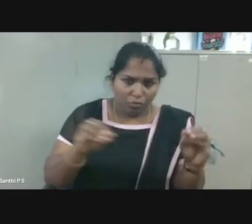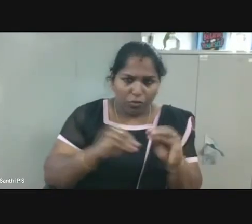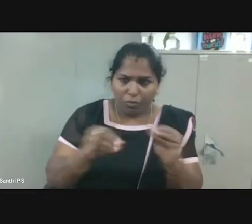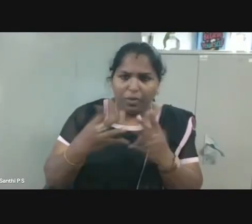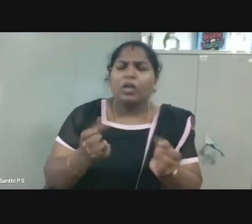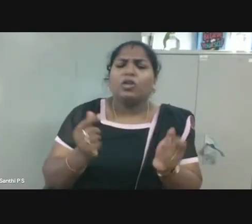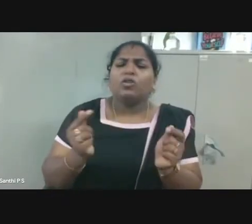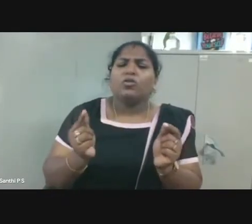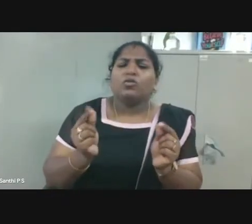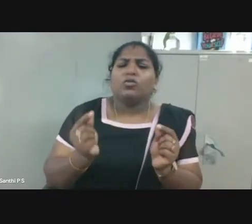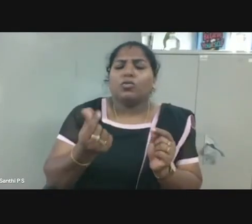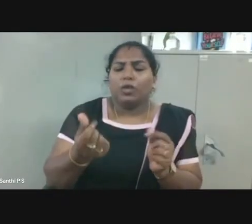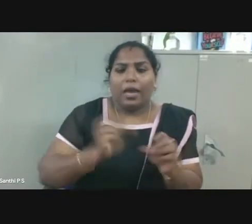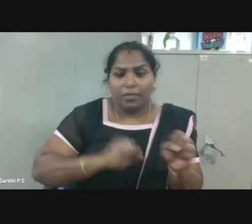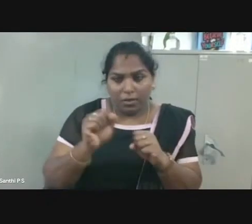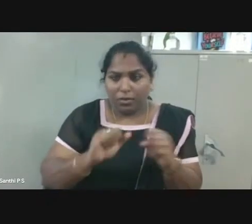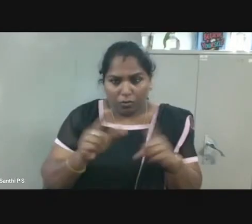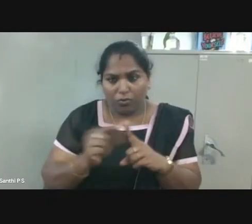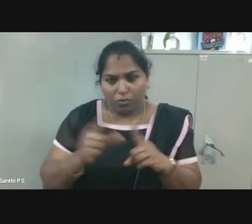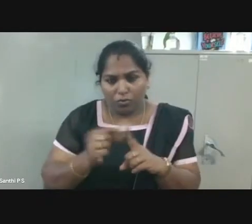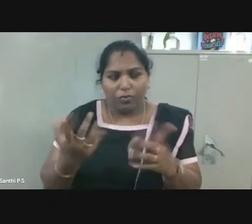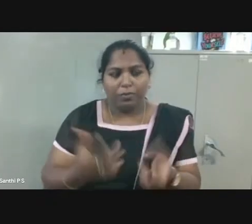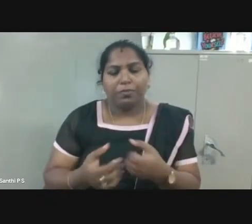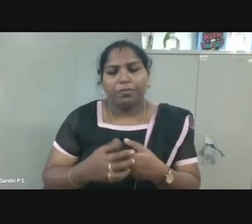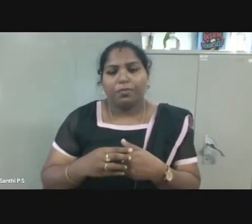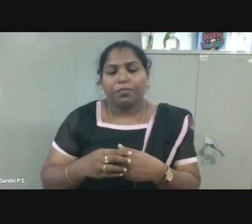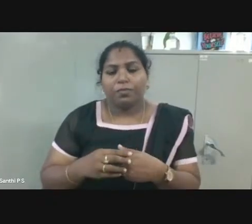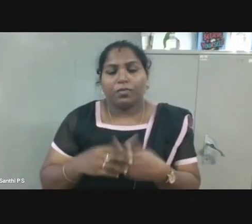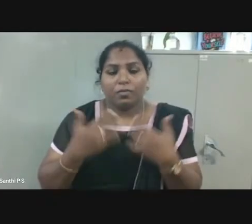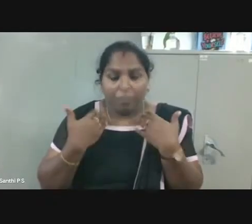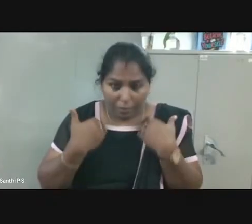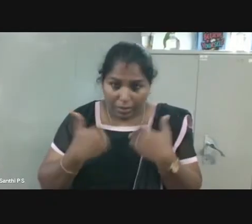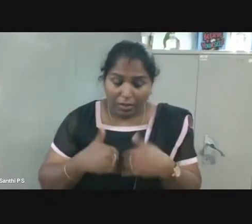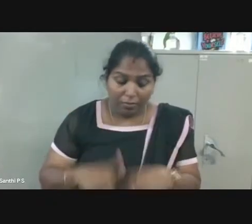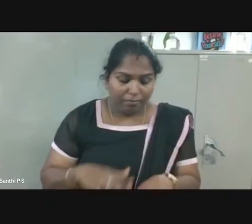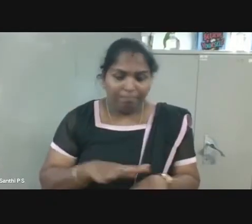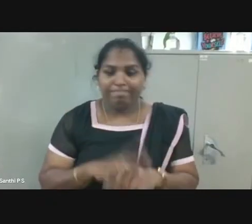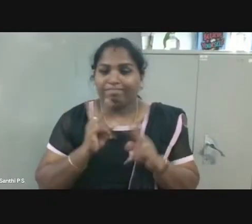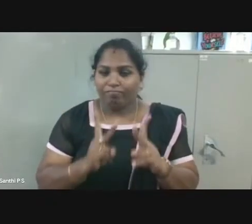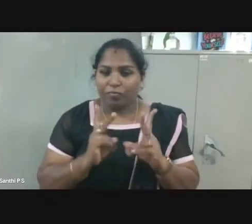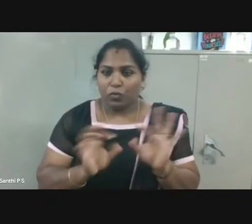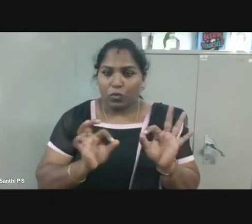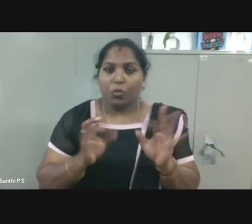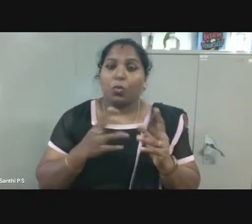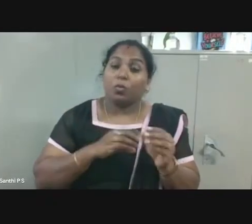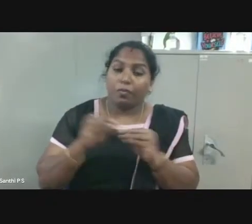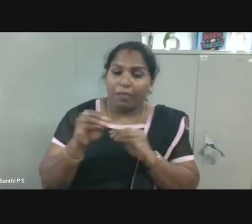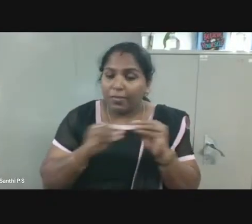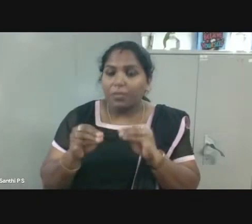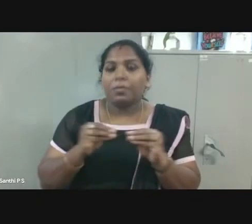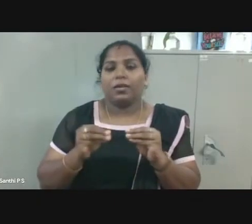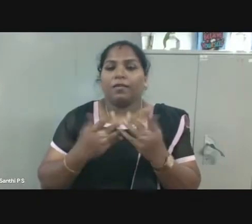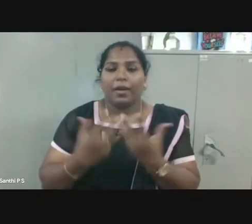കുഞ്ഞു എക്സസൈസുകൾ ചെയ്ത് അടുത്ത ആ കട്ടിയാകാതിരിക്കാനുള്ളതും ആ ജോയിന്റ് ഒന്നും സ്റ്റിഫായി പോവാതിരിക്കാൻ അതിന്